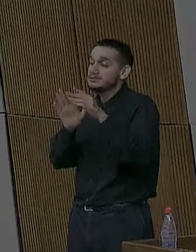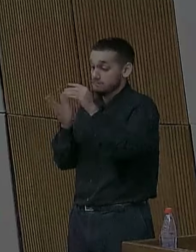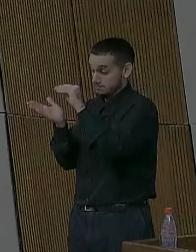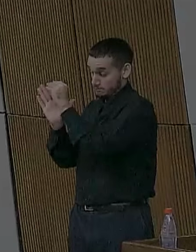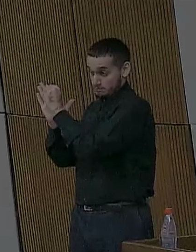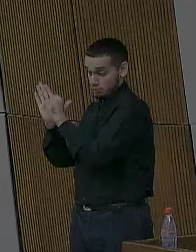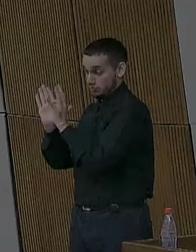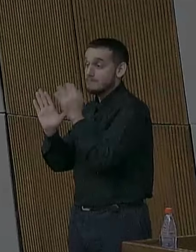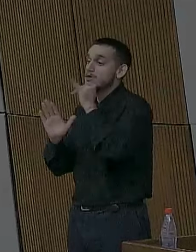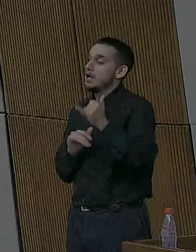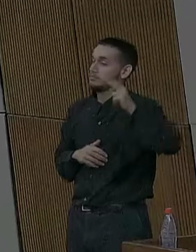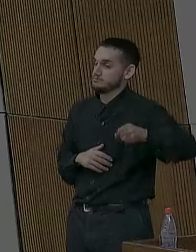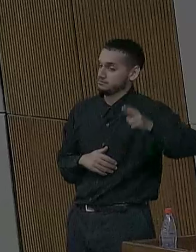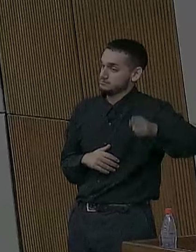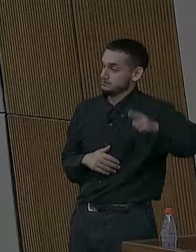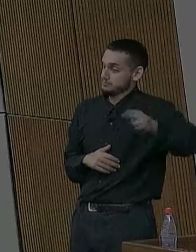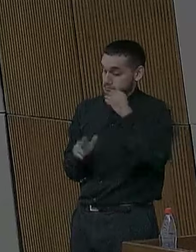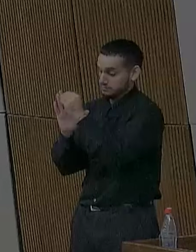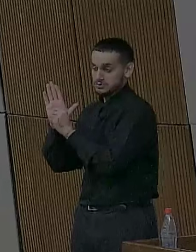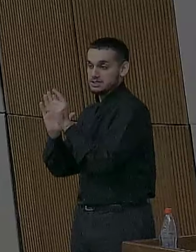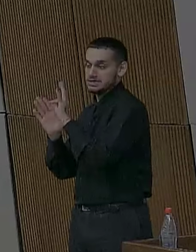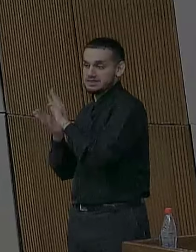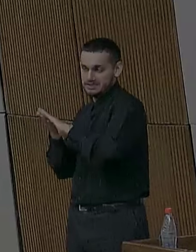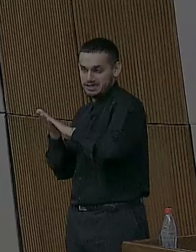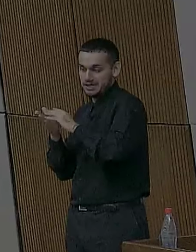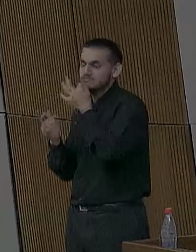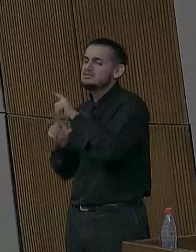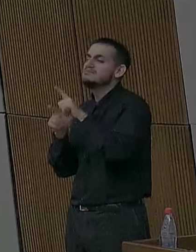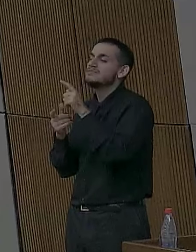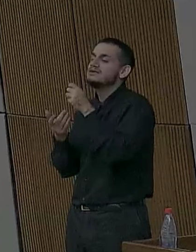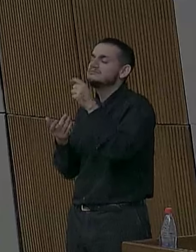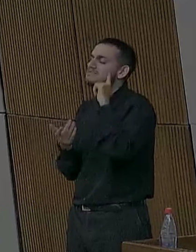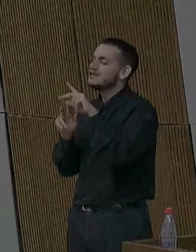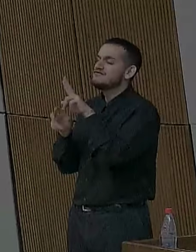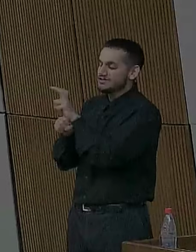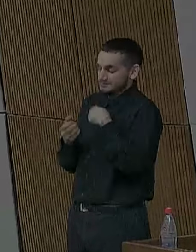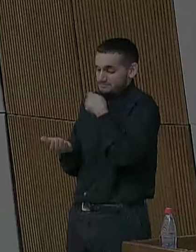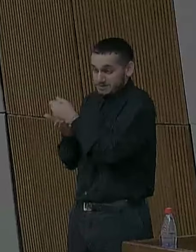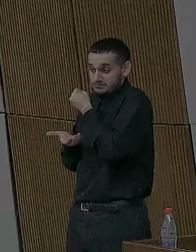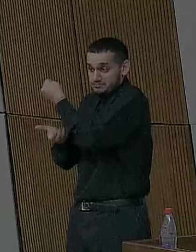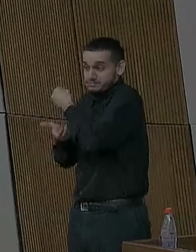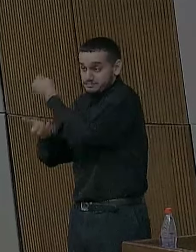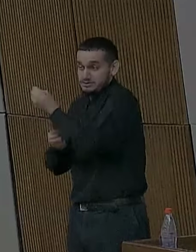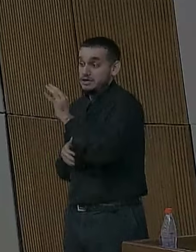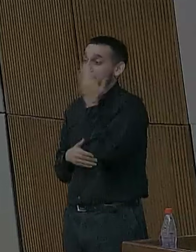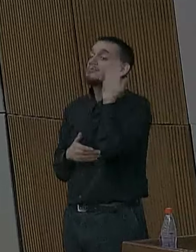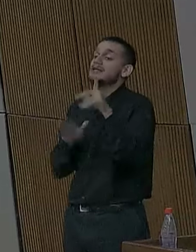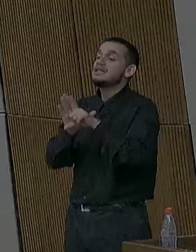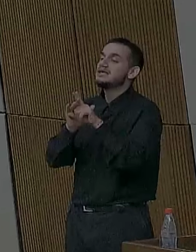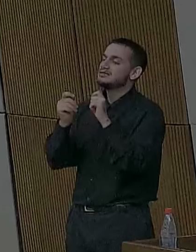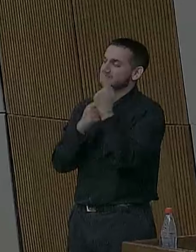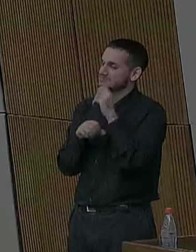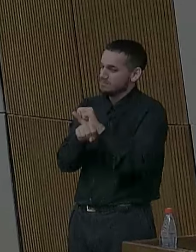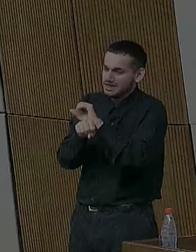prohibido. Taxativamente no está derogada la ley del incentivo fiscal. Pero como vino después la ley del COVID, se vino